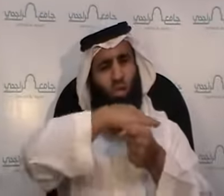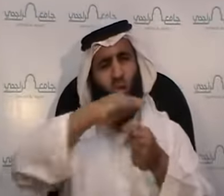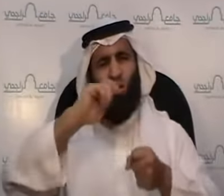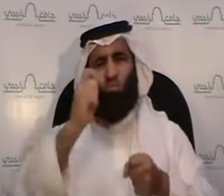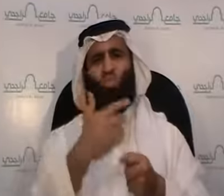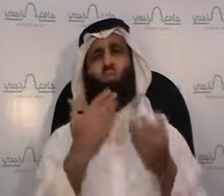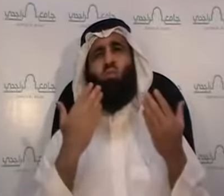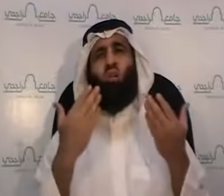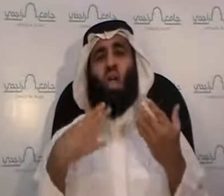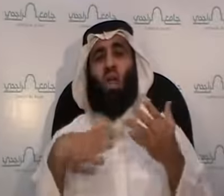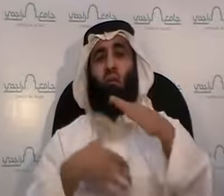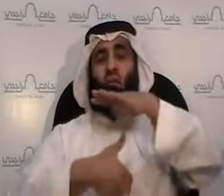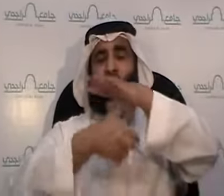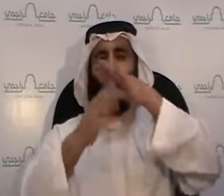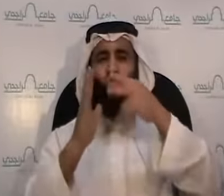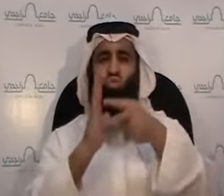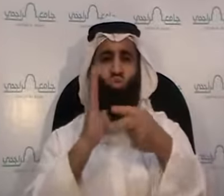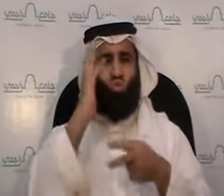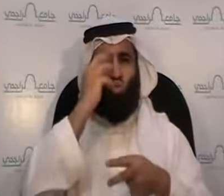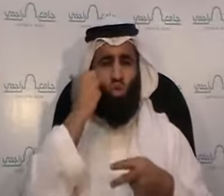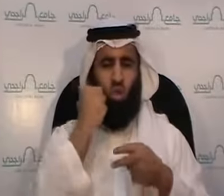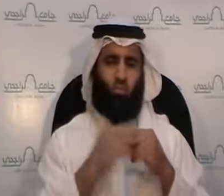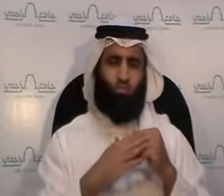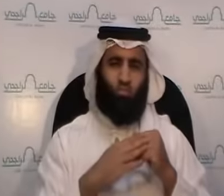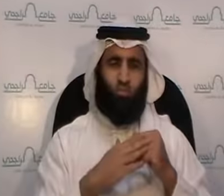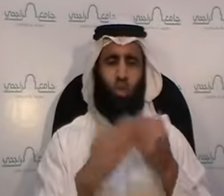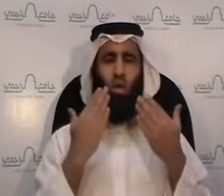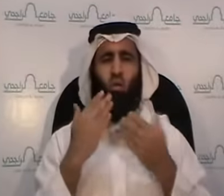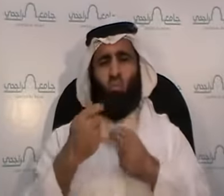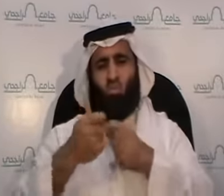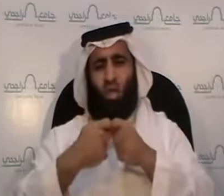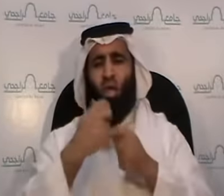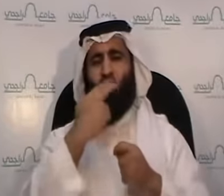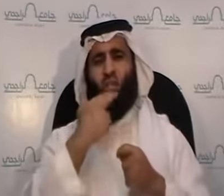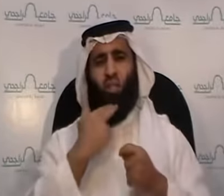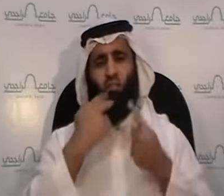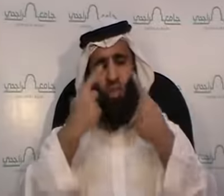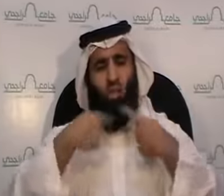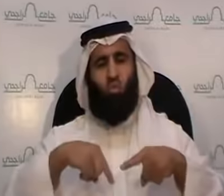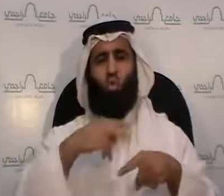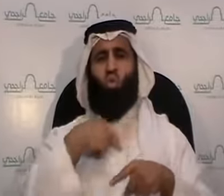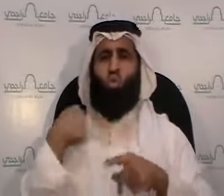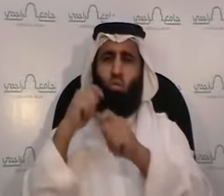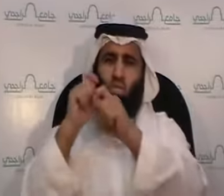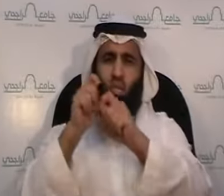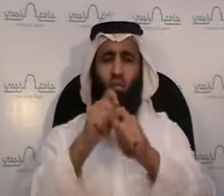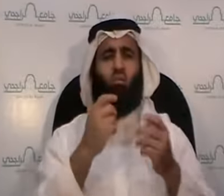العالمين. اللهم آمنا في أوطاننا، وأصلح اللهم أئمتنا وولاة أمورنا، واجعل ولايتنا في من